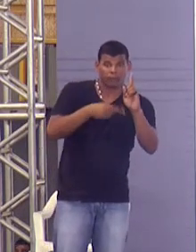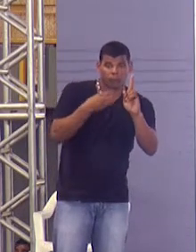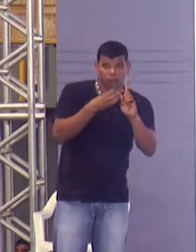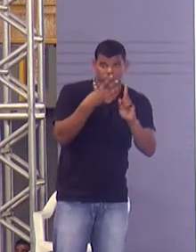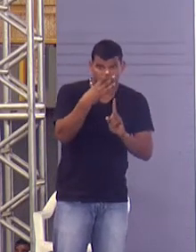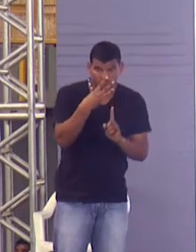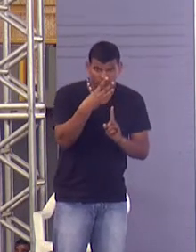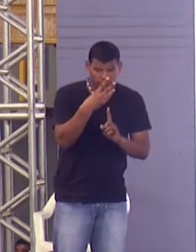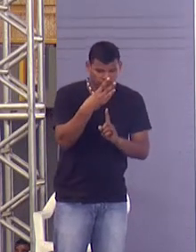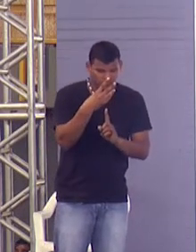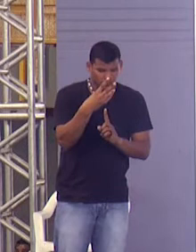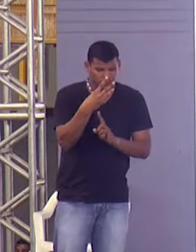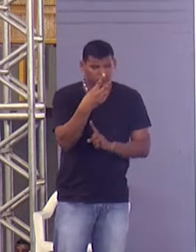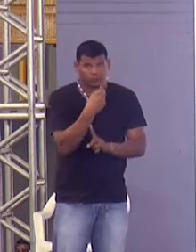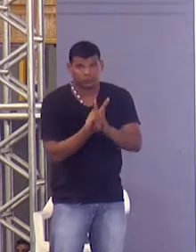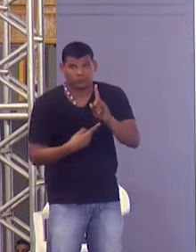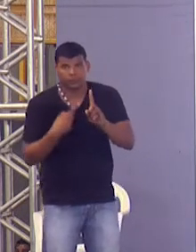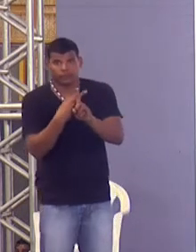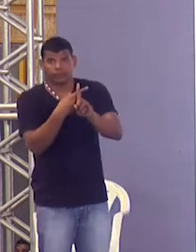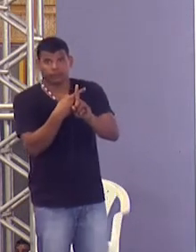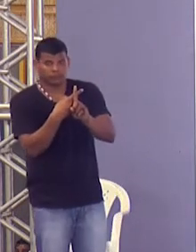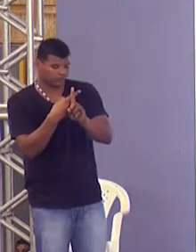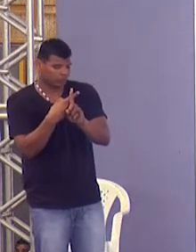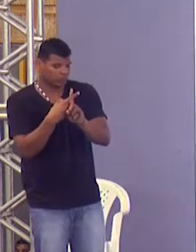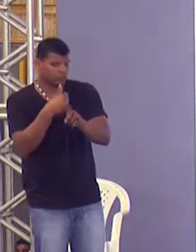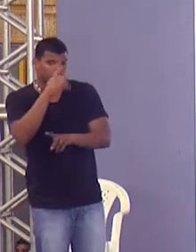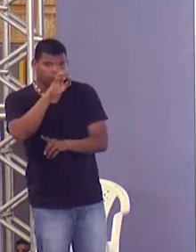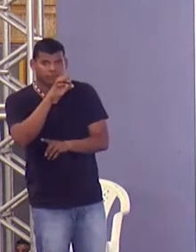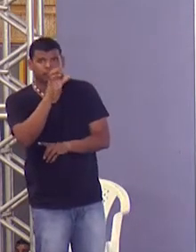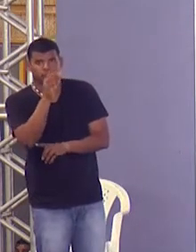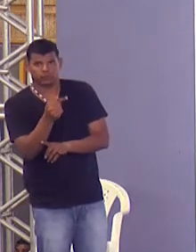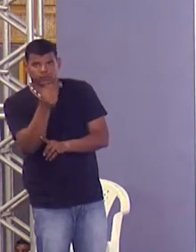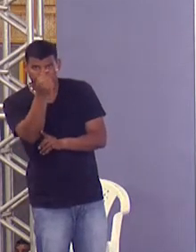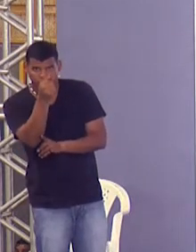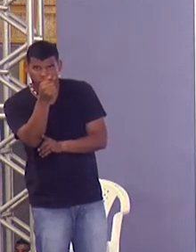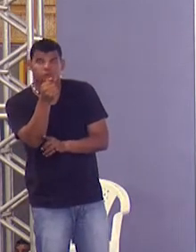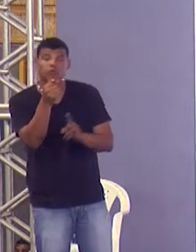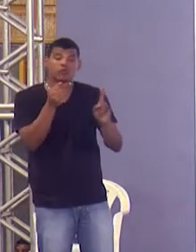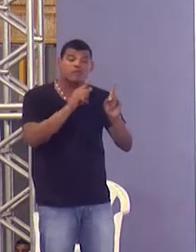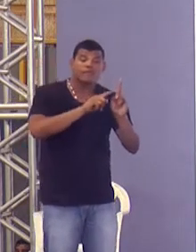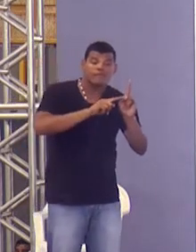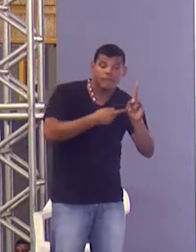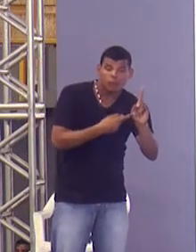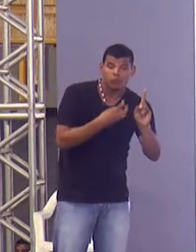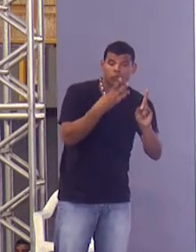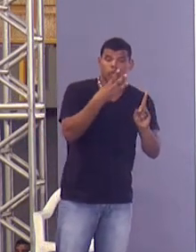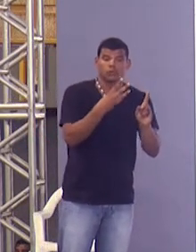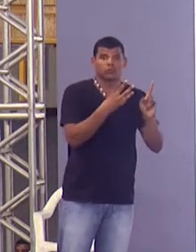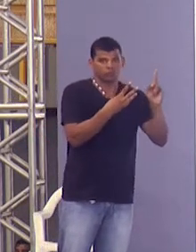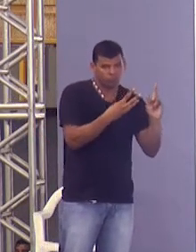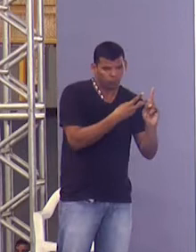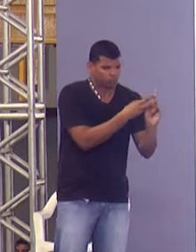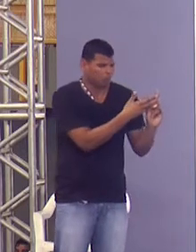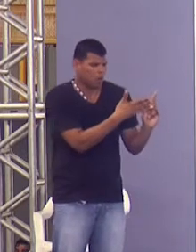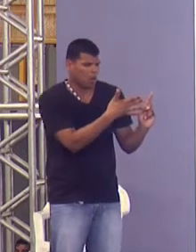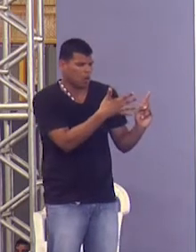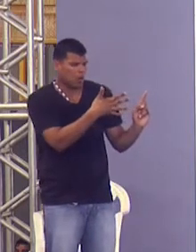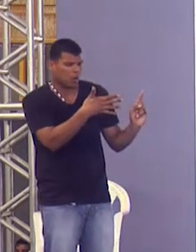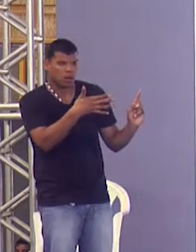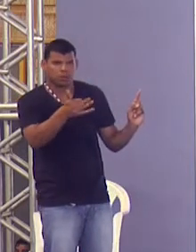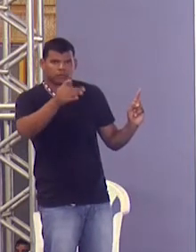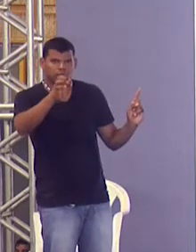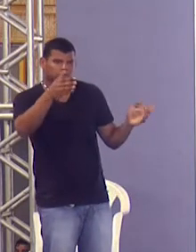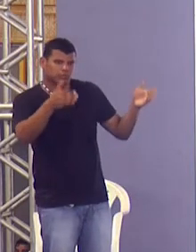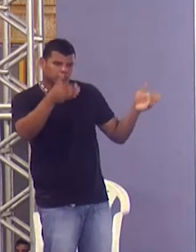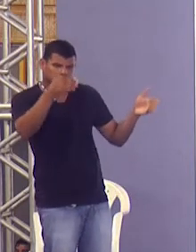10. O número 1,3 está entre 1 e 10. Beleza? Segundo exemplo,